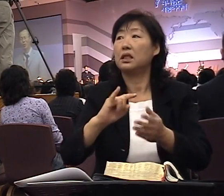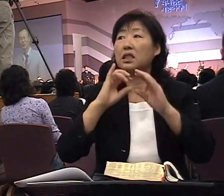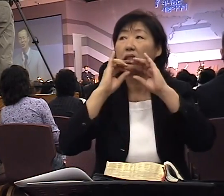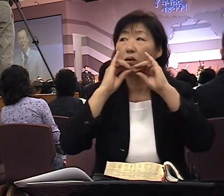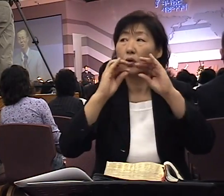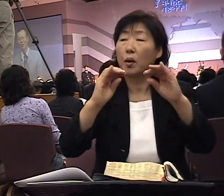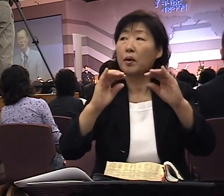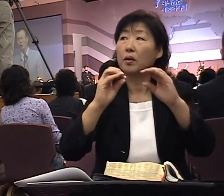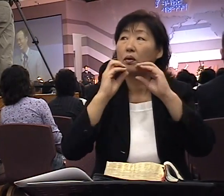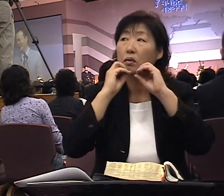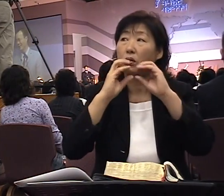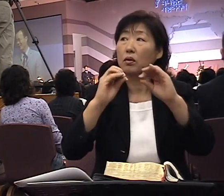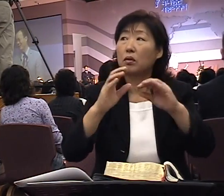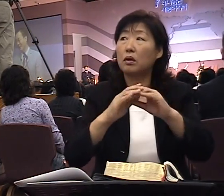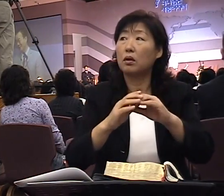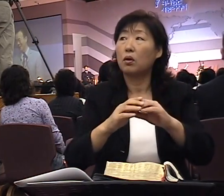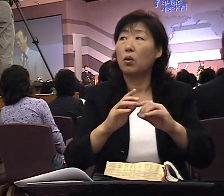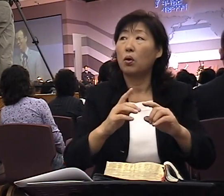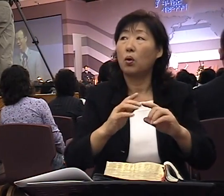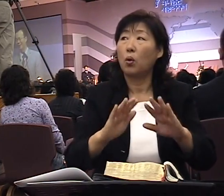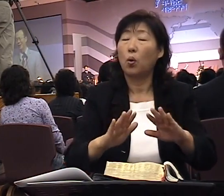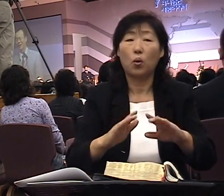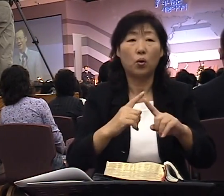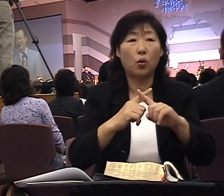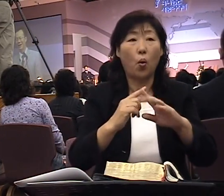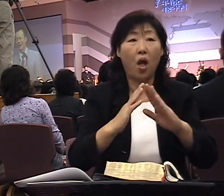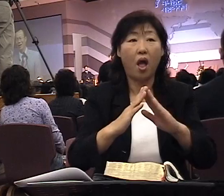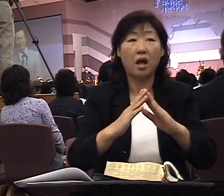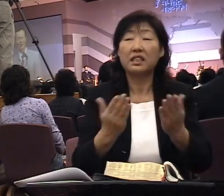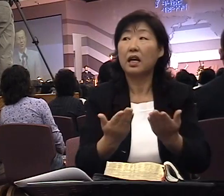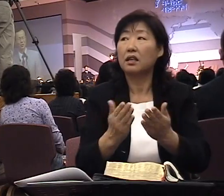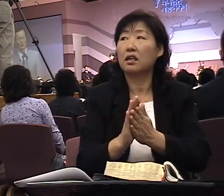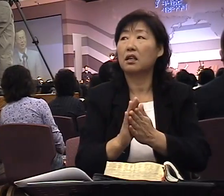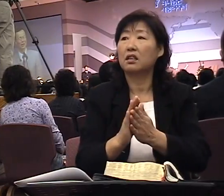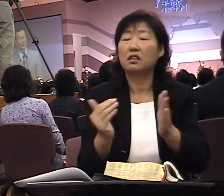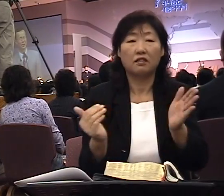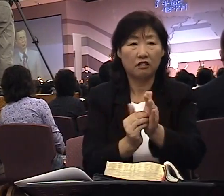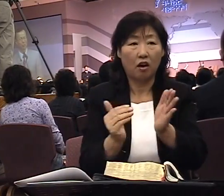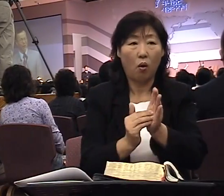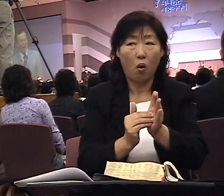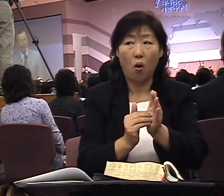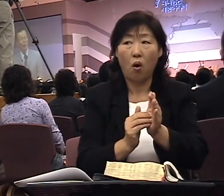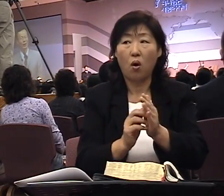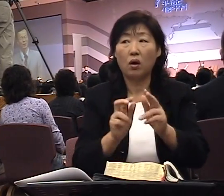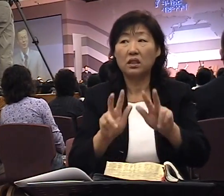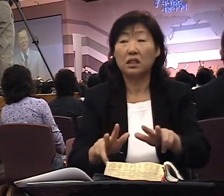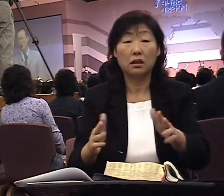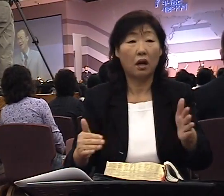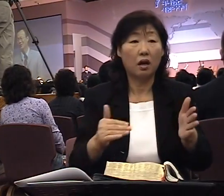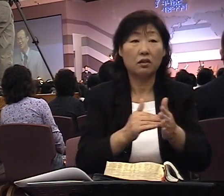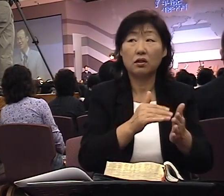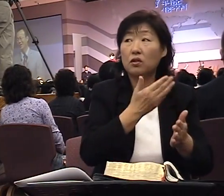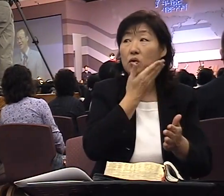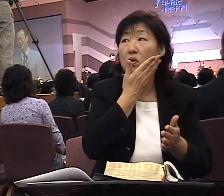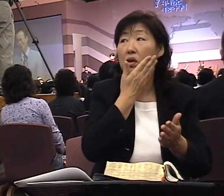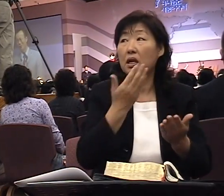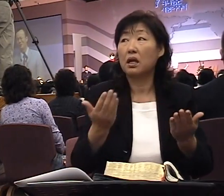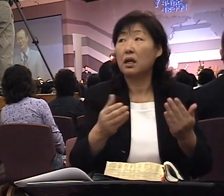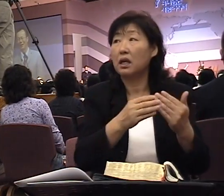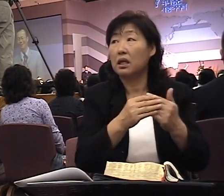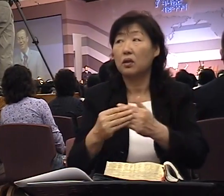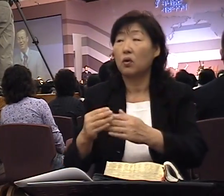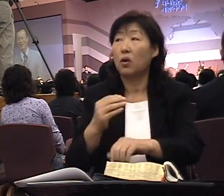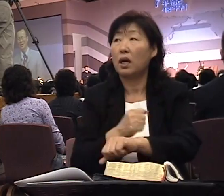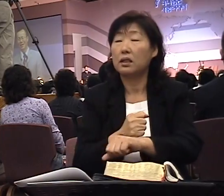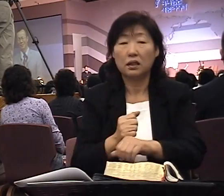그 오늘로써 우리 교회 사역을 마치시게 됩니다. 하나님께서 지금까지 귀하게 인도하시고 사용하신